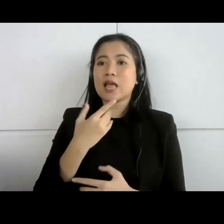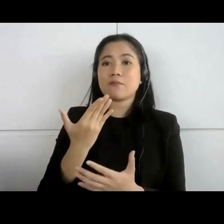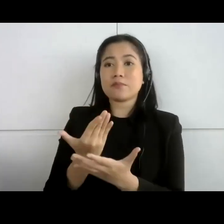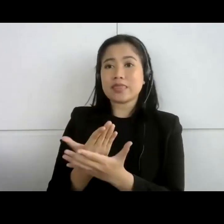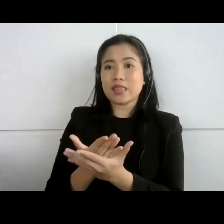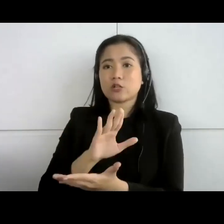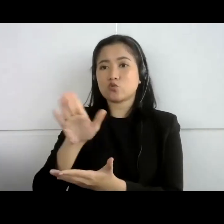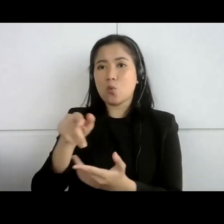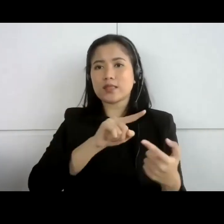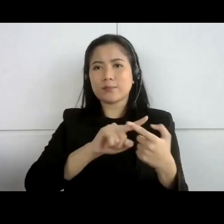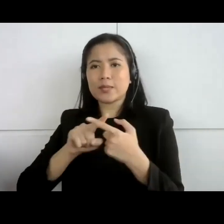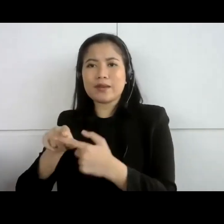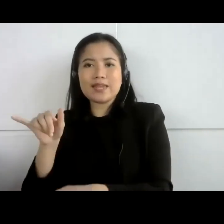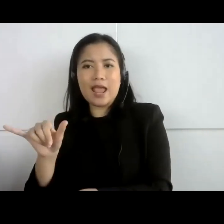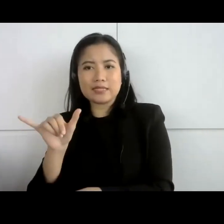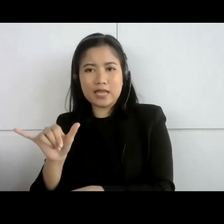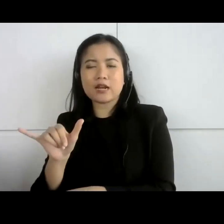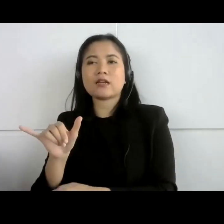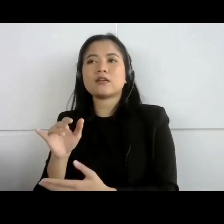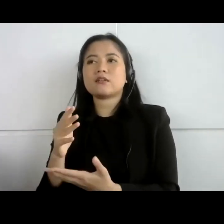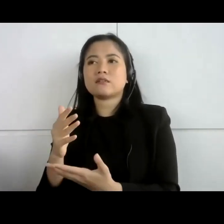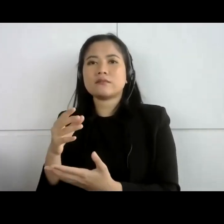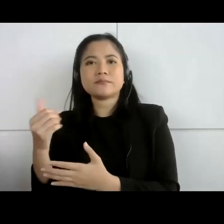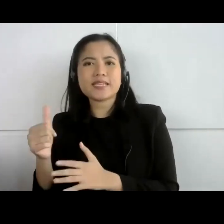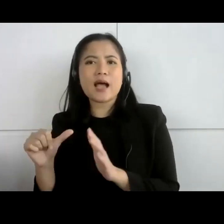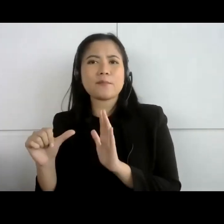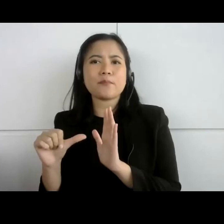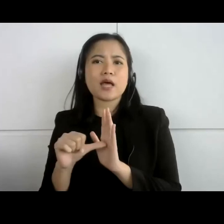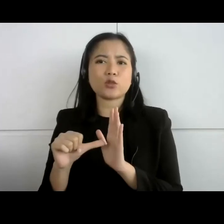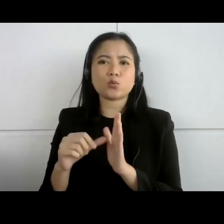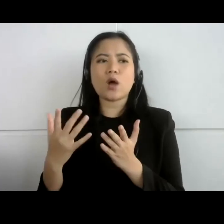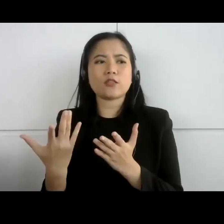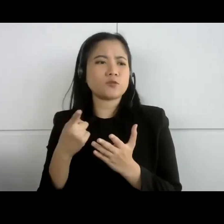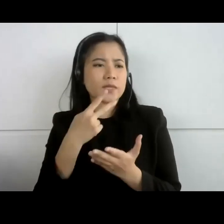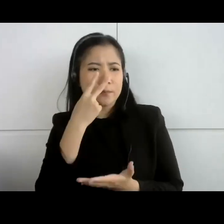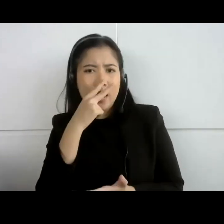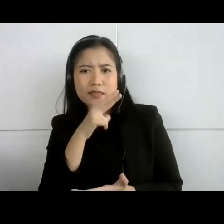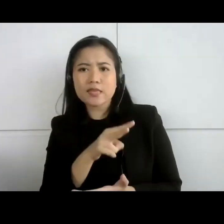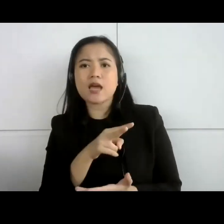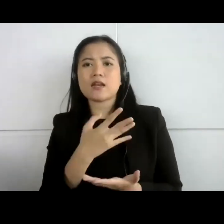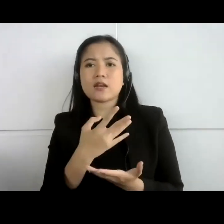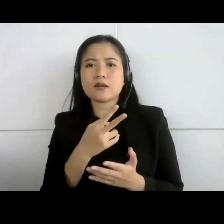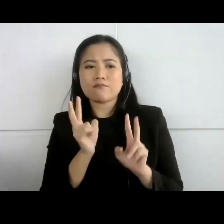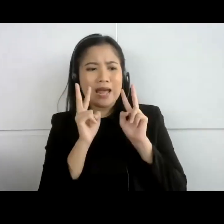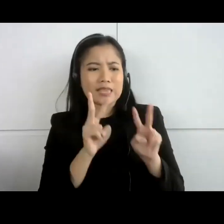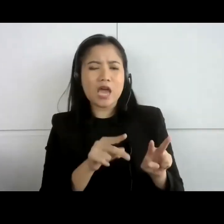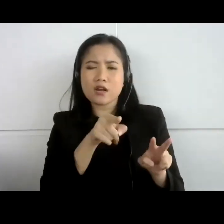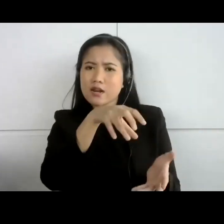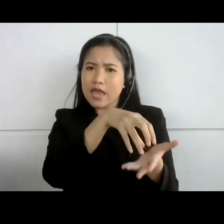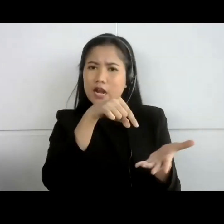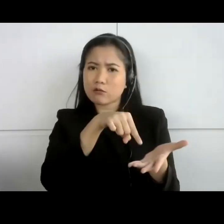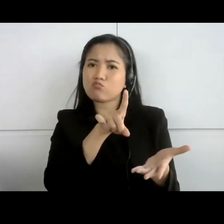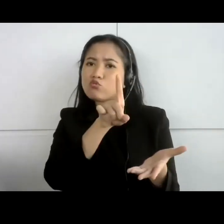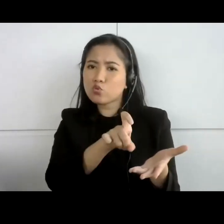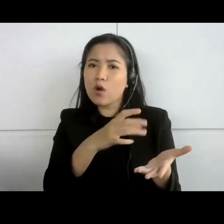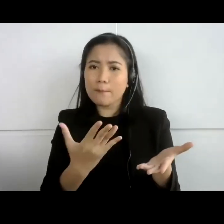teman-teman dari yayasan agar lebih memberi perhatian untuk membantu apa yang dibutuhkan daerah